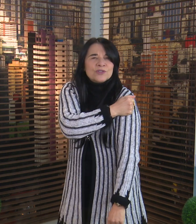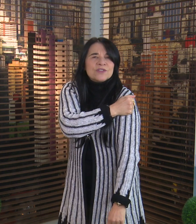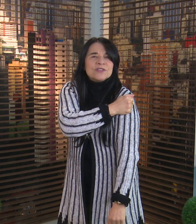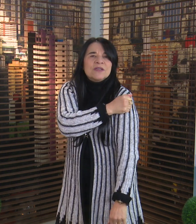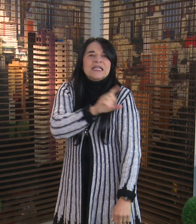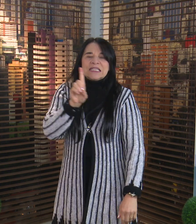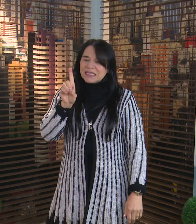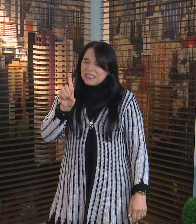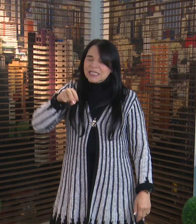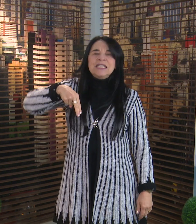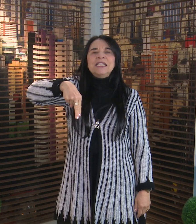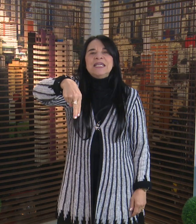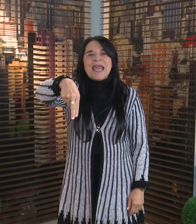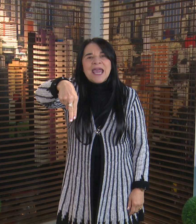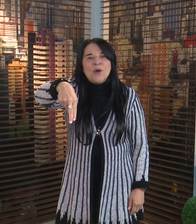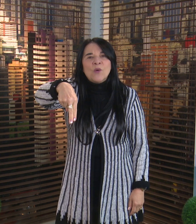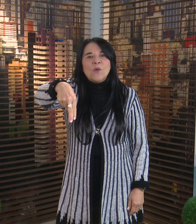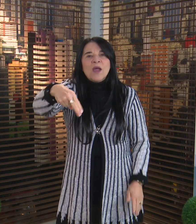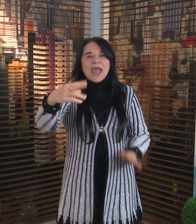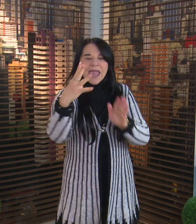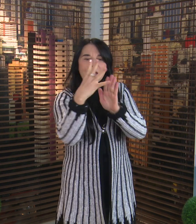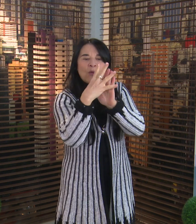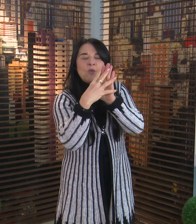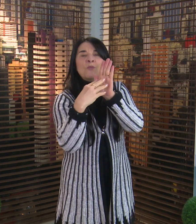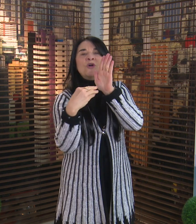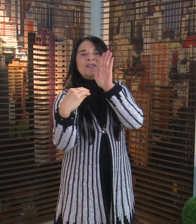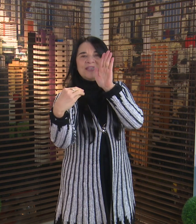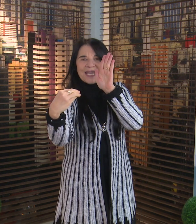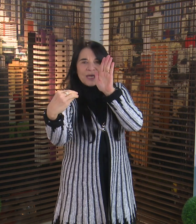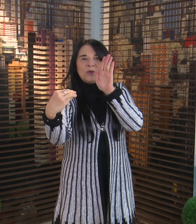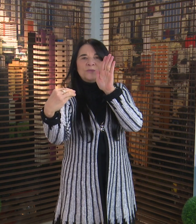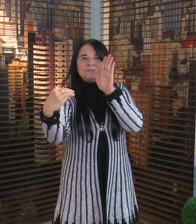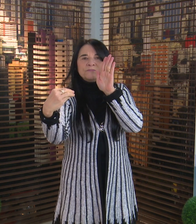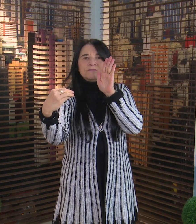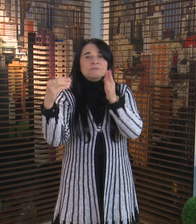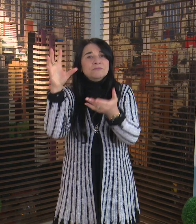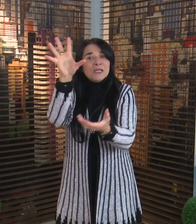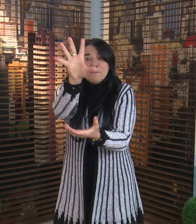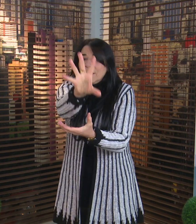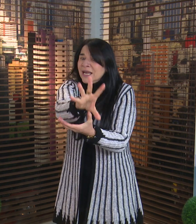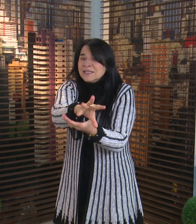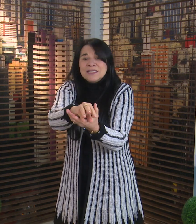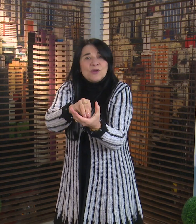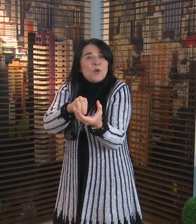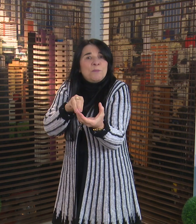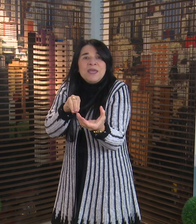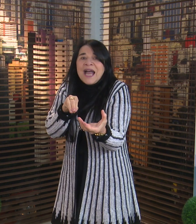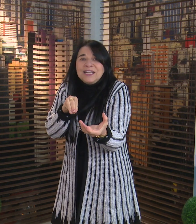Alunos, Daniel é um modelo para ser